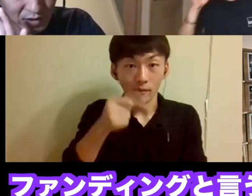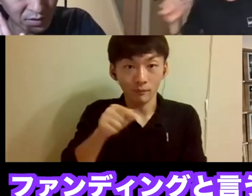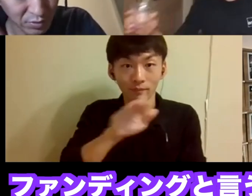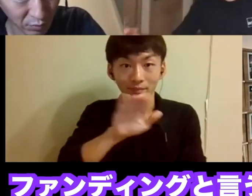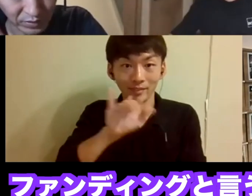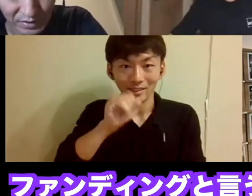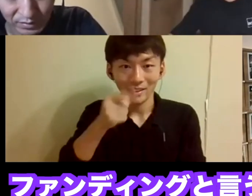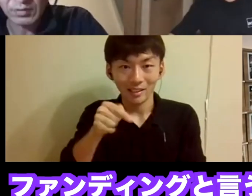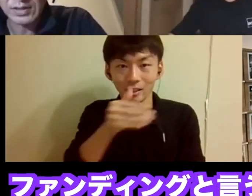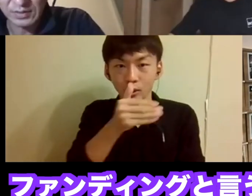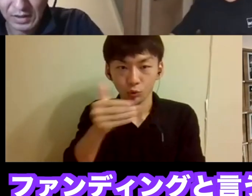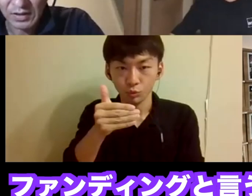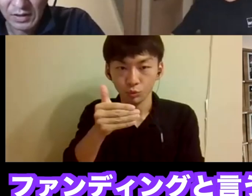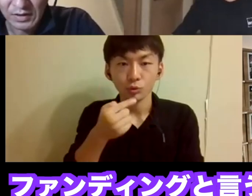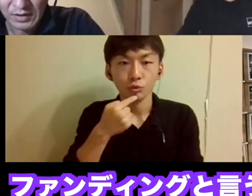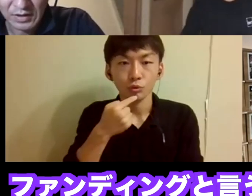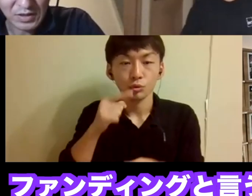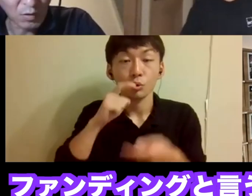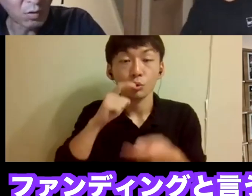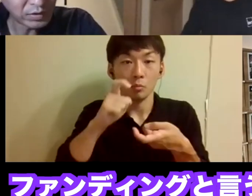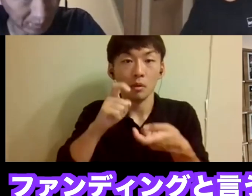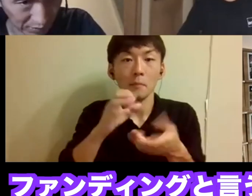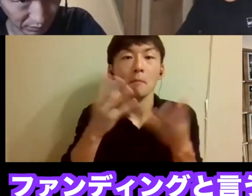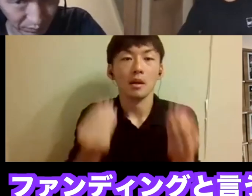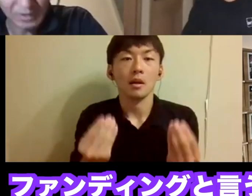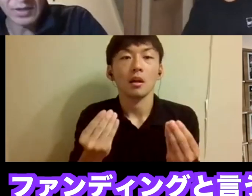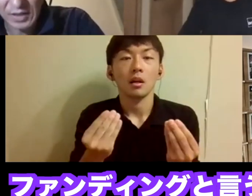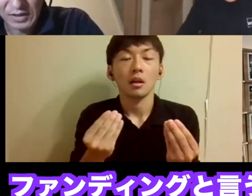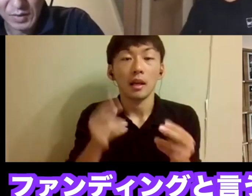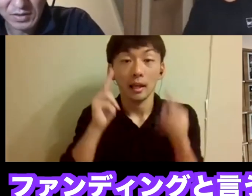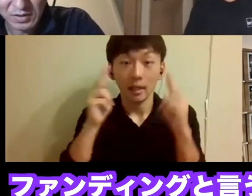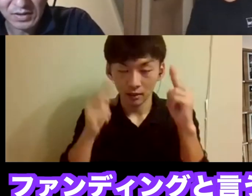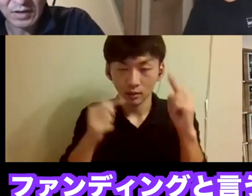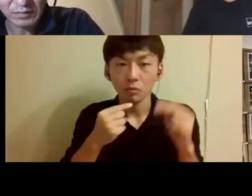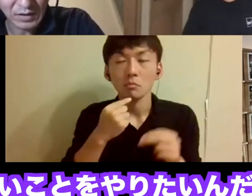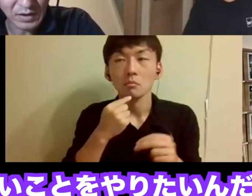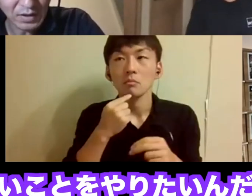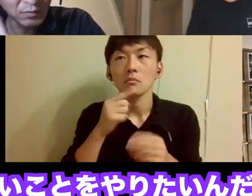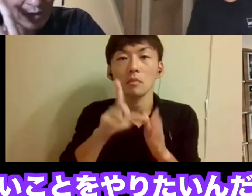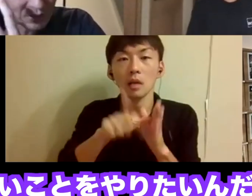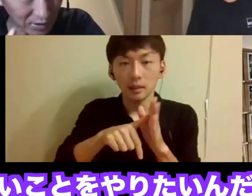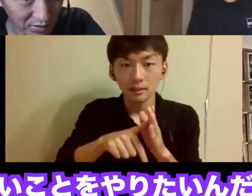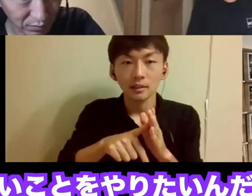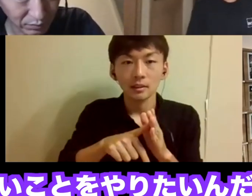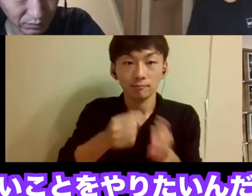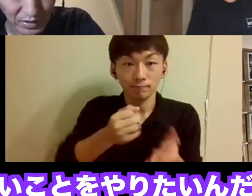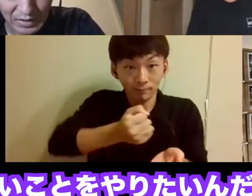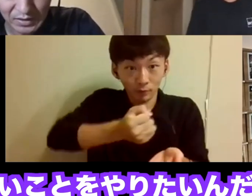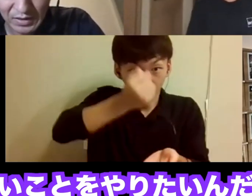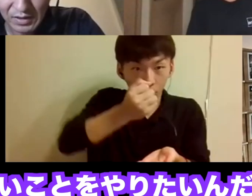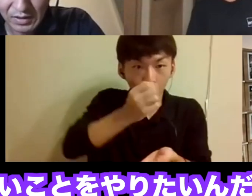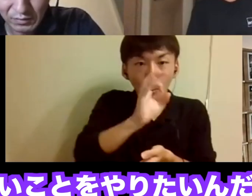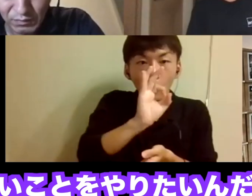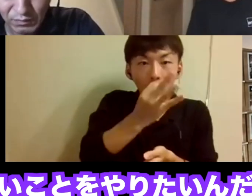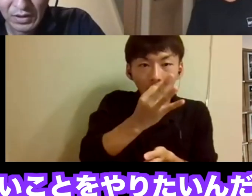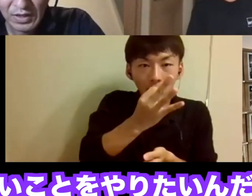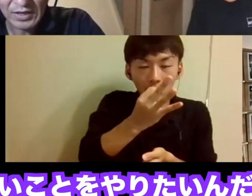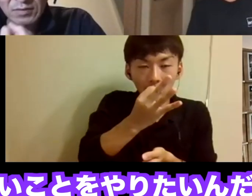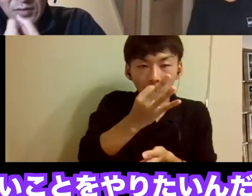調達とかですね資本金みたいなイメージになるので何かこう新しいことをやりたいんだけど初めにお